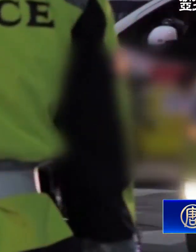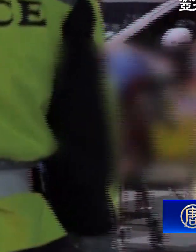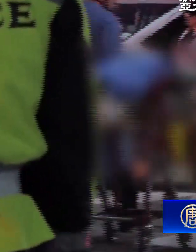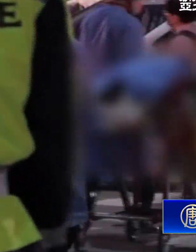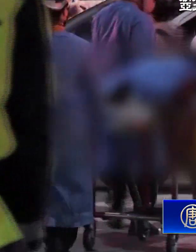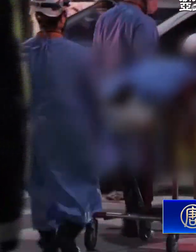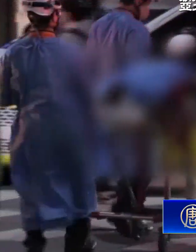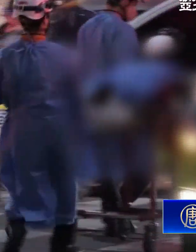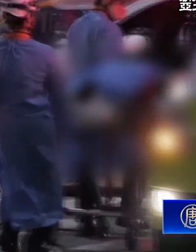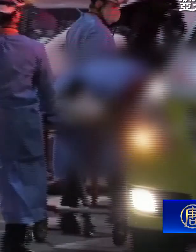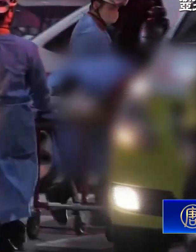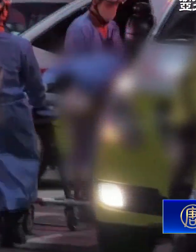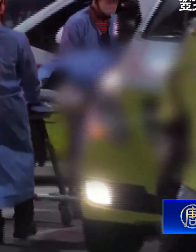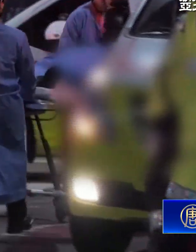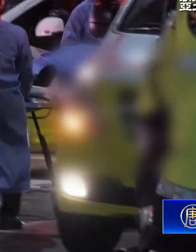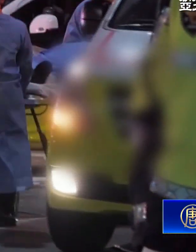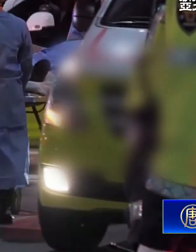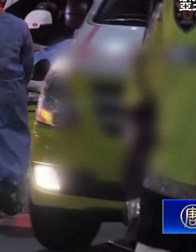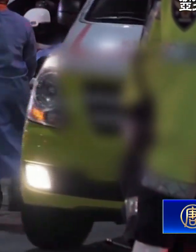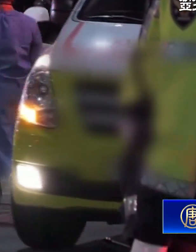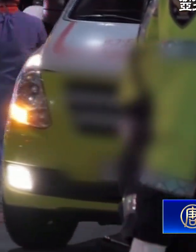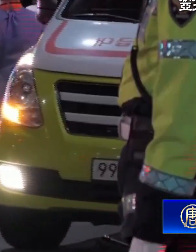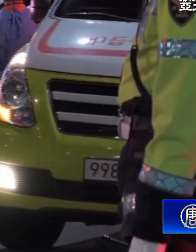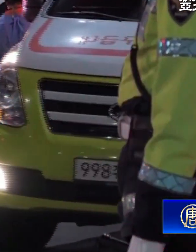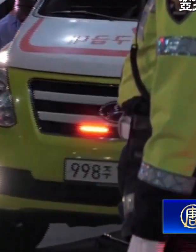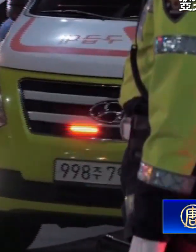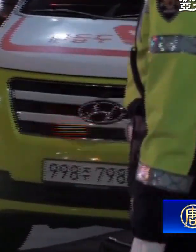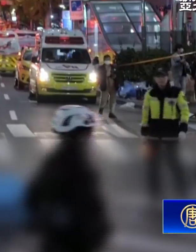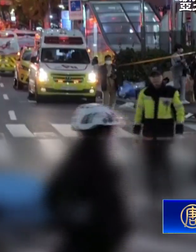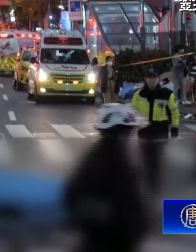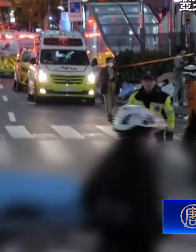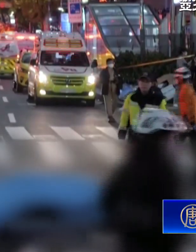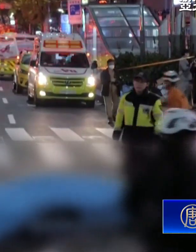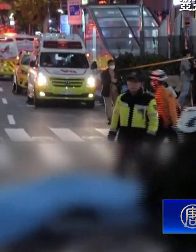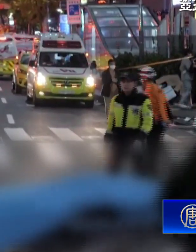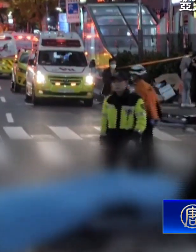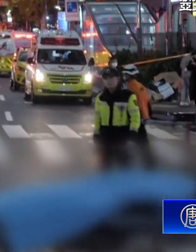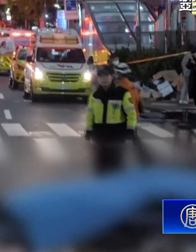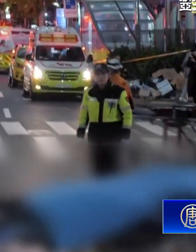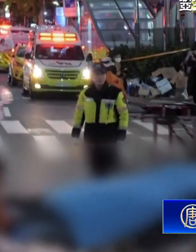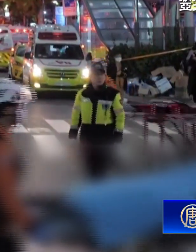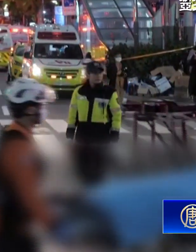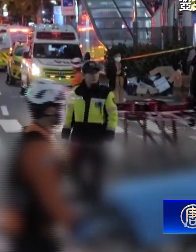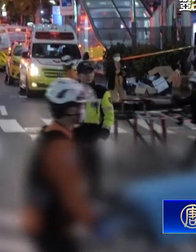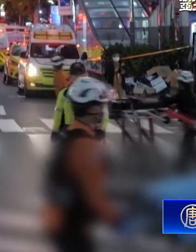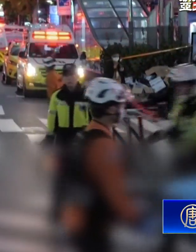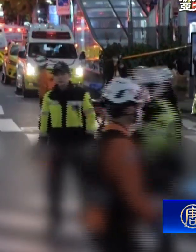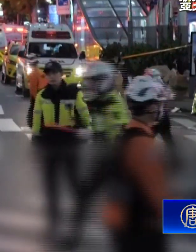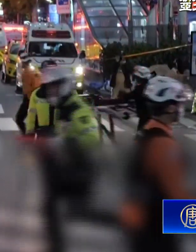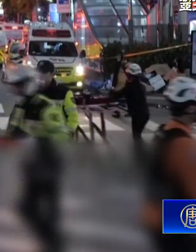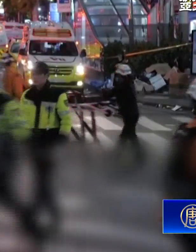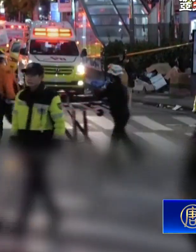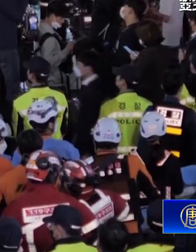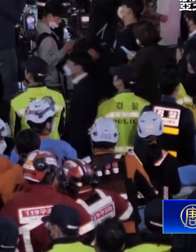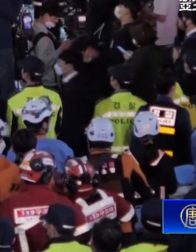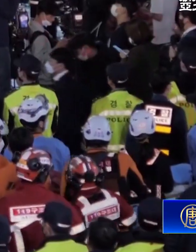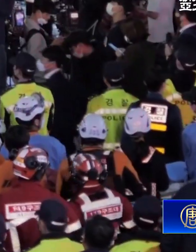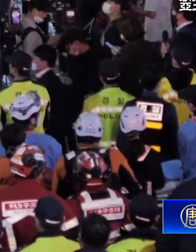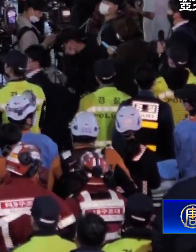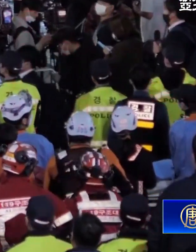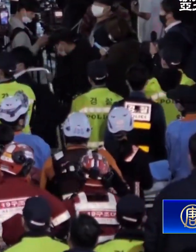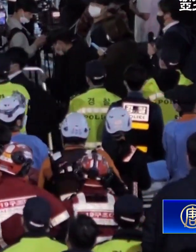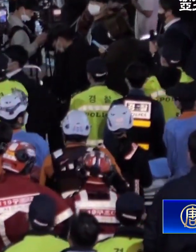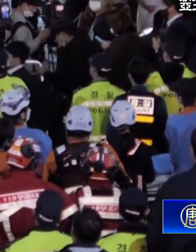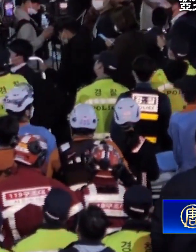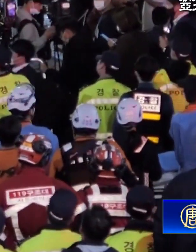界质疑为何活动当天没有进行人流控管，韩国行政安全部灾难安全管理本部表示，目前韩